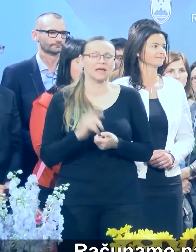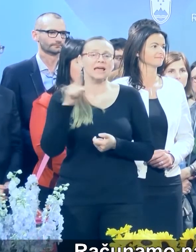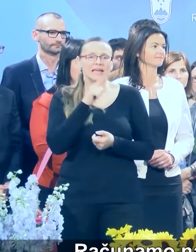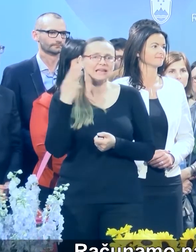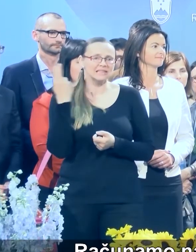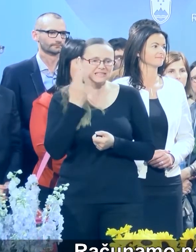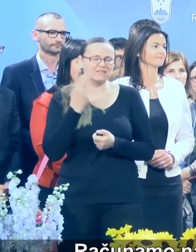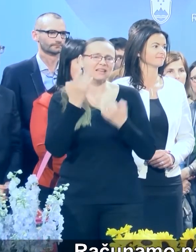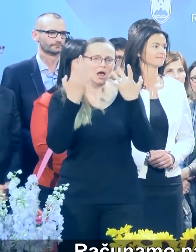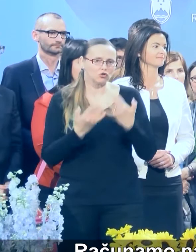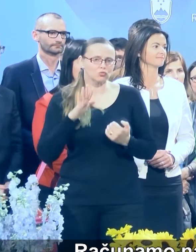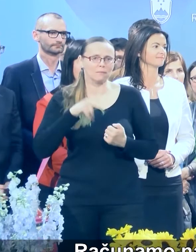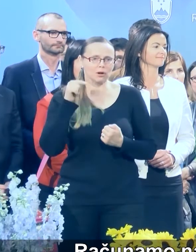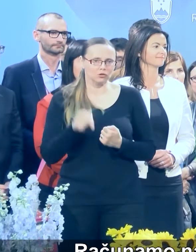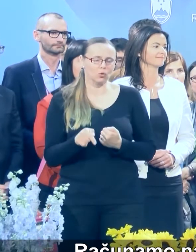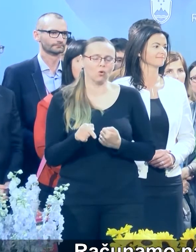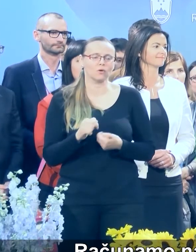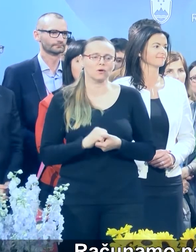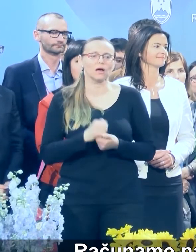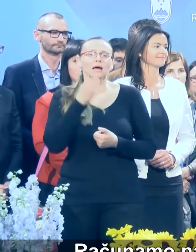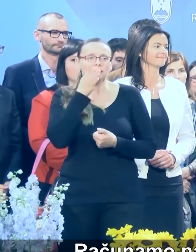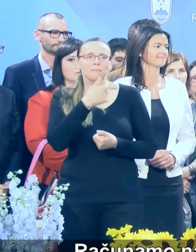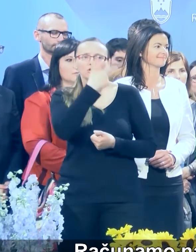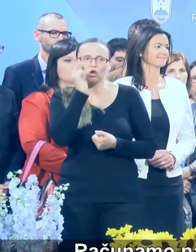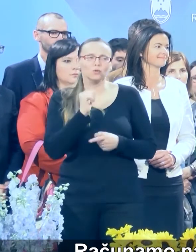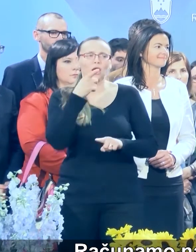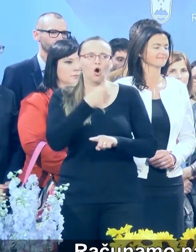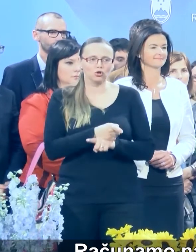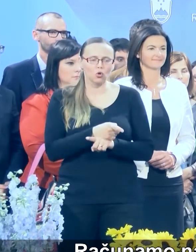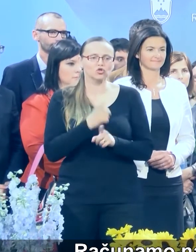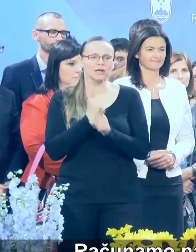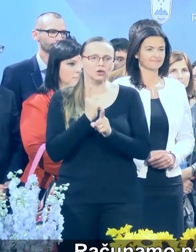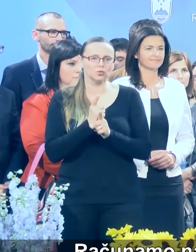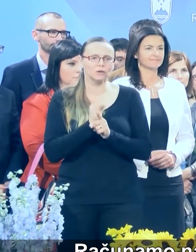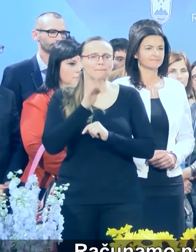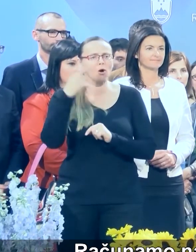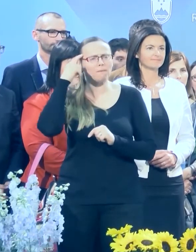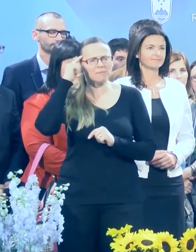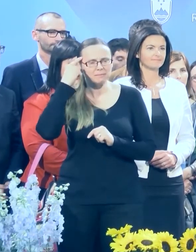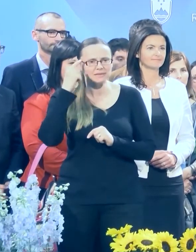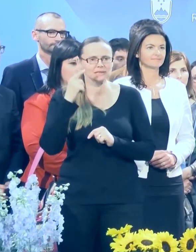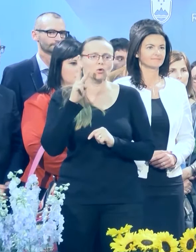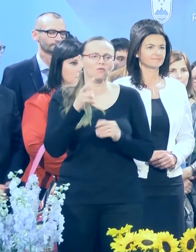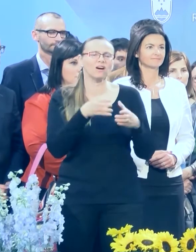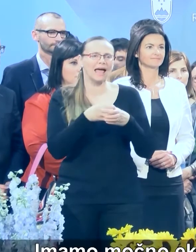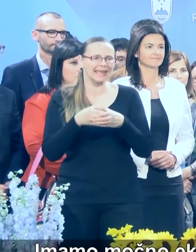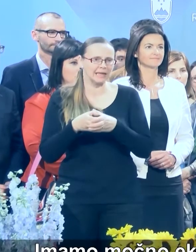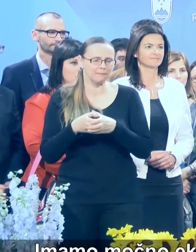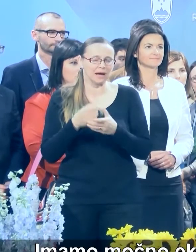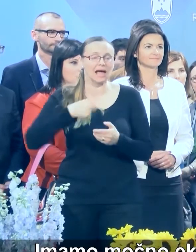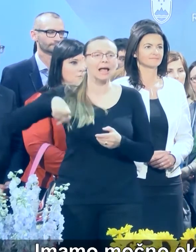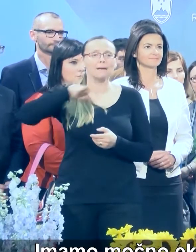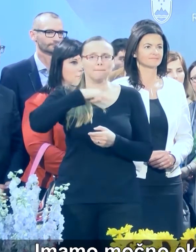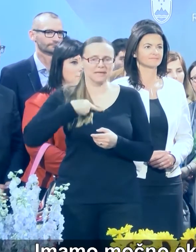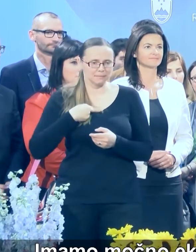seveda računamo na to, da bodo ljudje odločali tudi po premisleku o ekipah. Mi